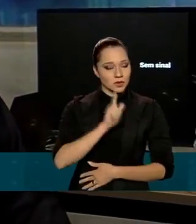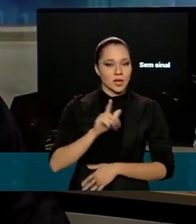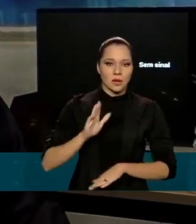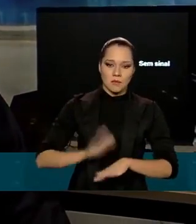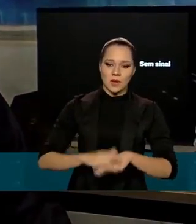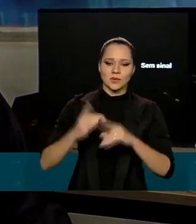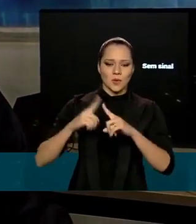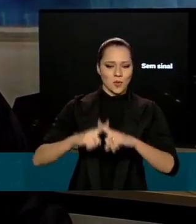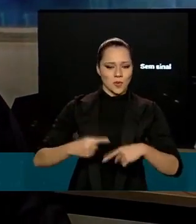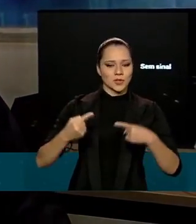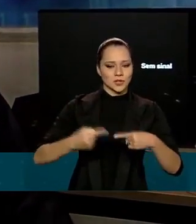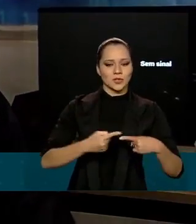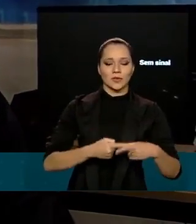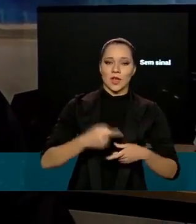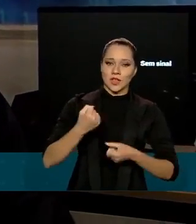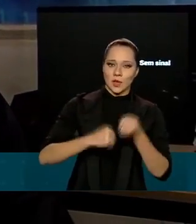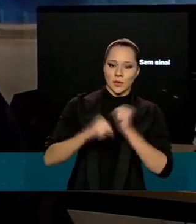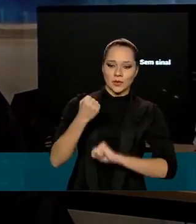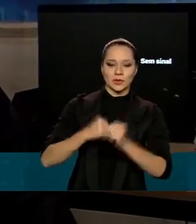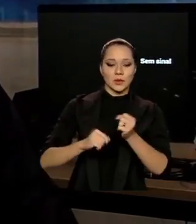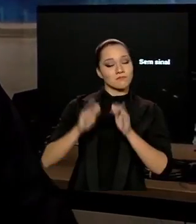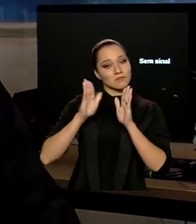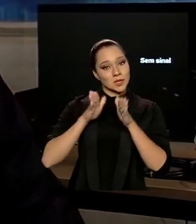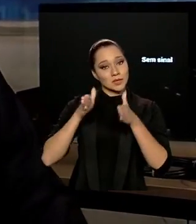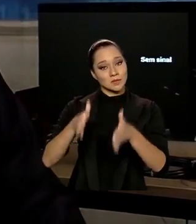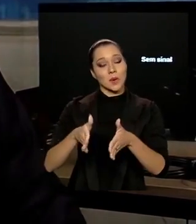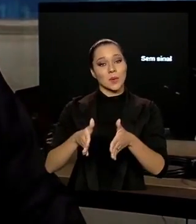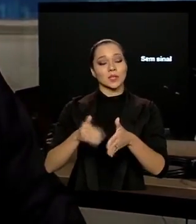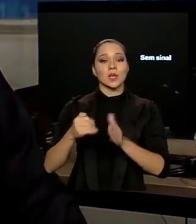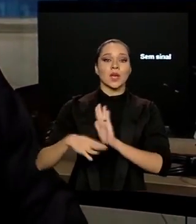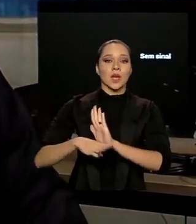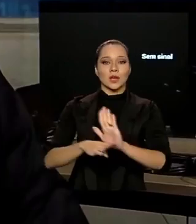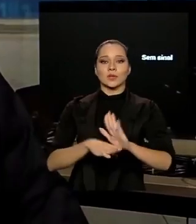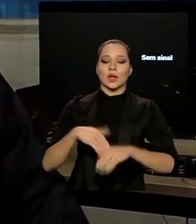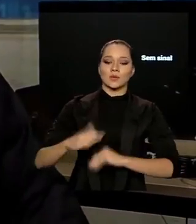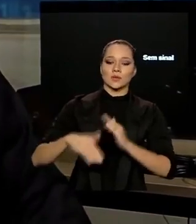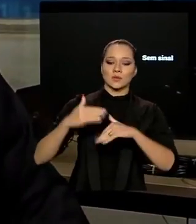mais competitivas na produção, né, e especificamente